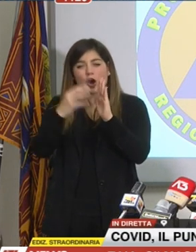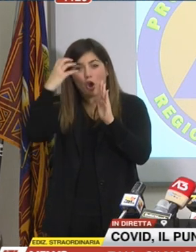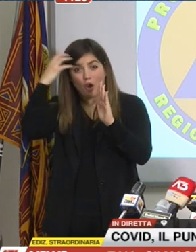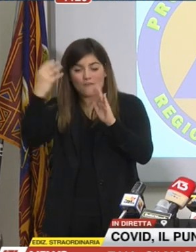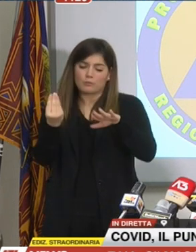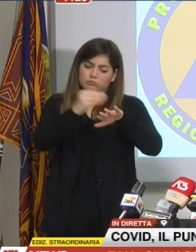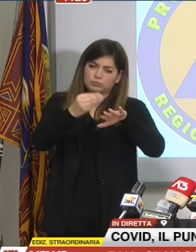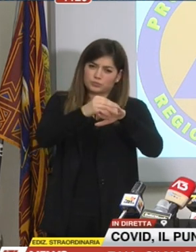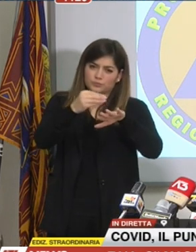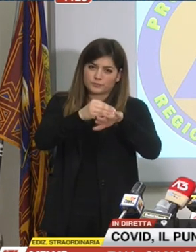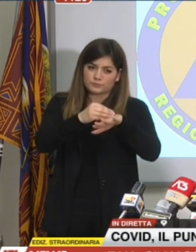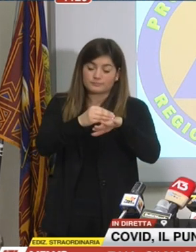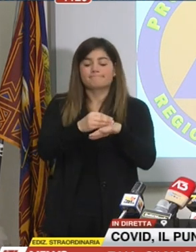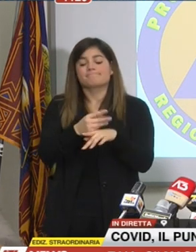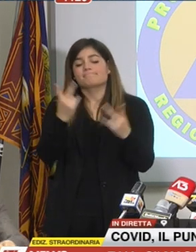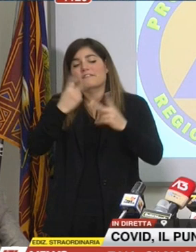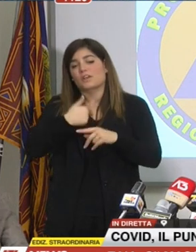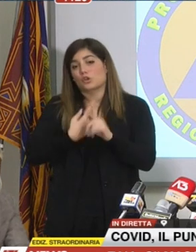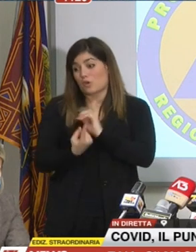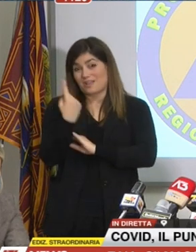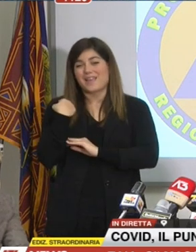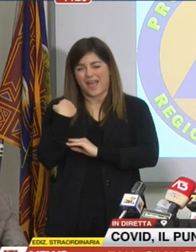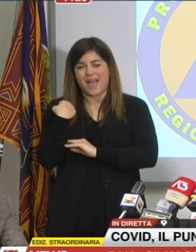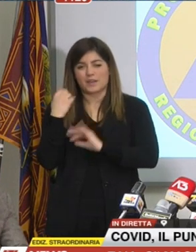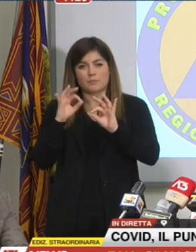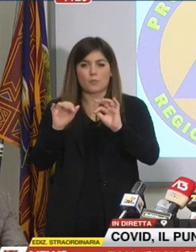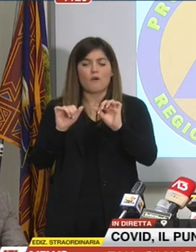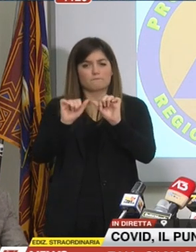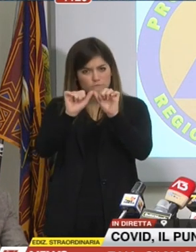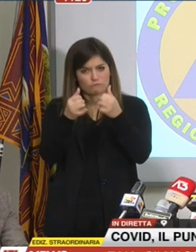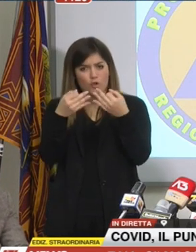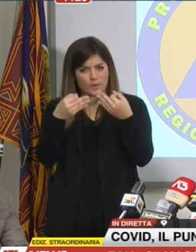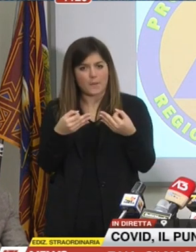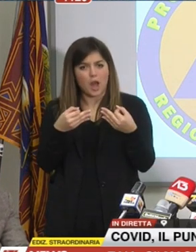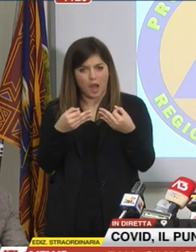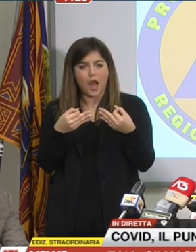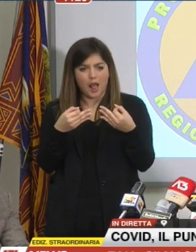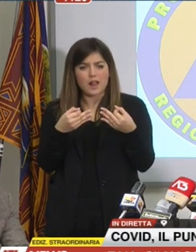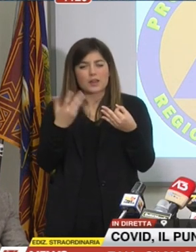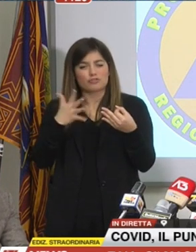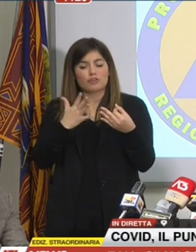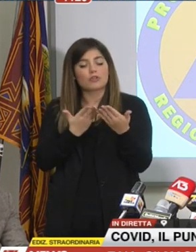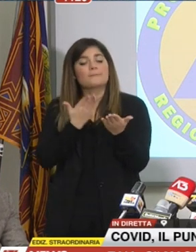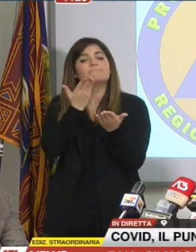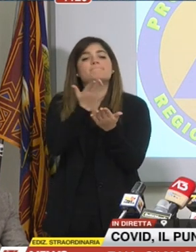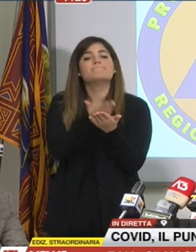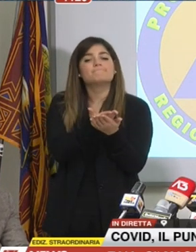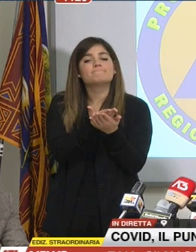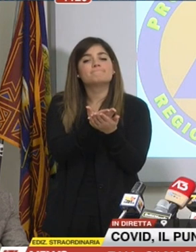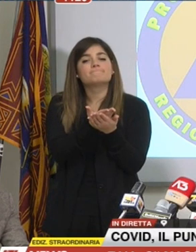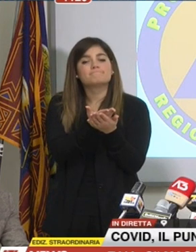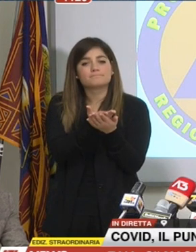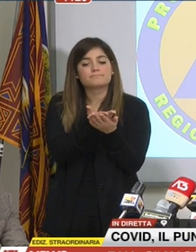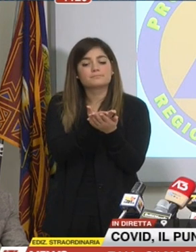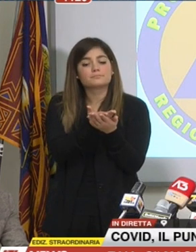sostanzialmente portato sia in maniera formale ieri che informale nei giorni precedenti l'istanza dei territori che